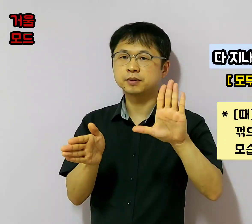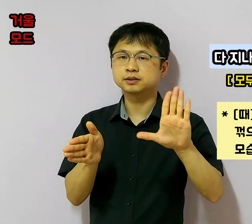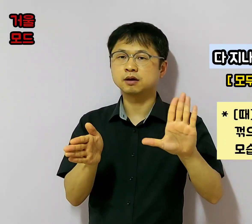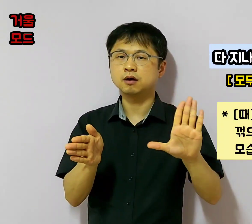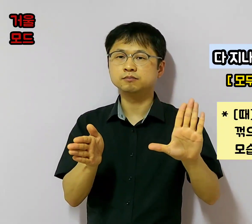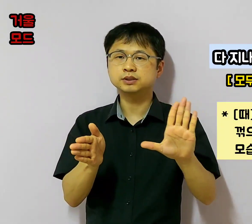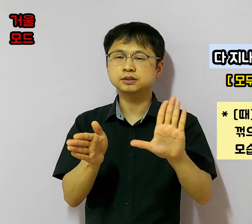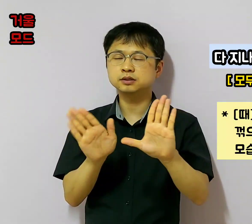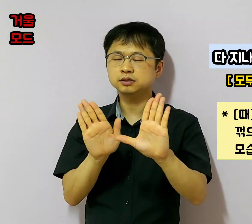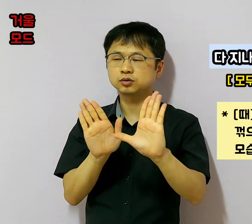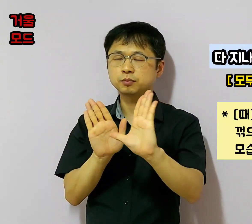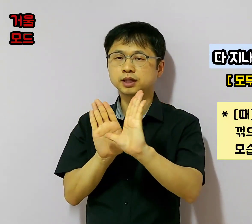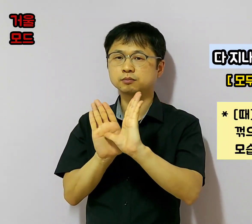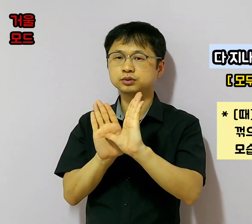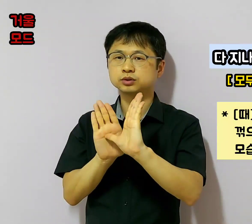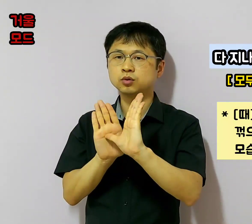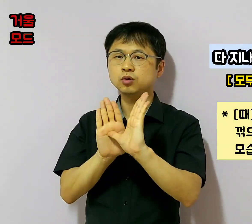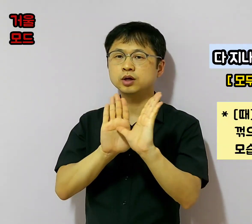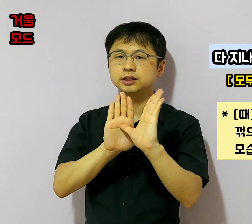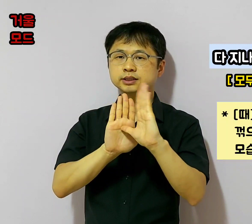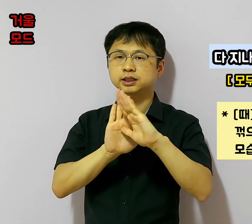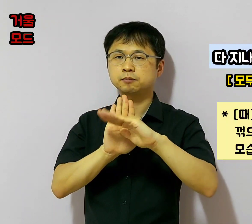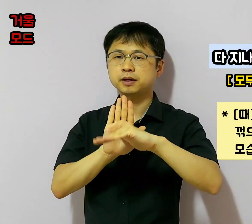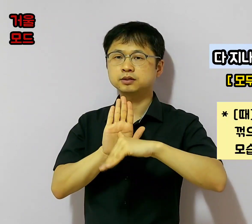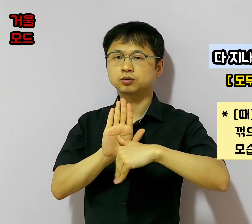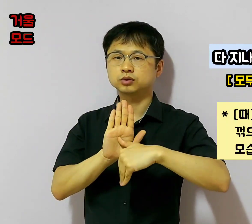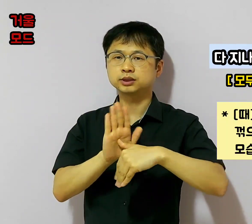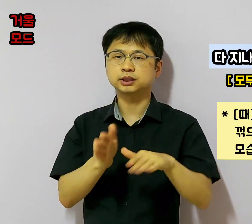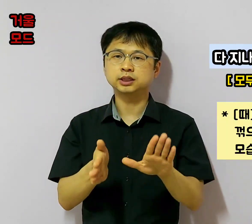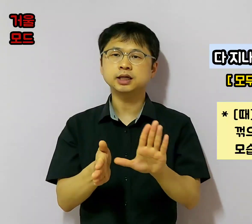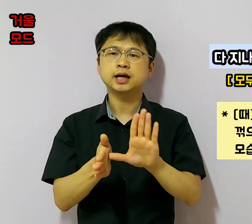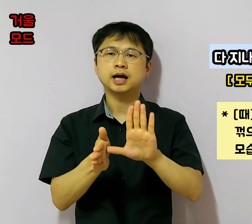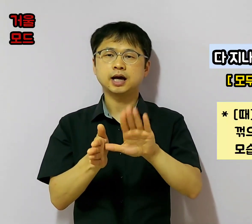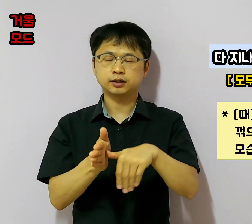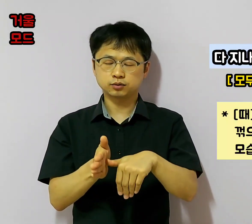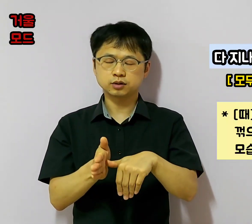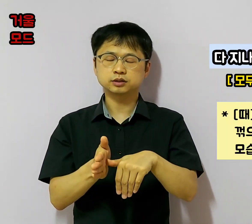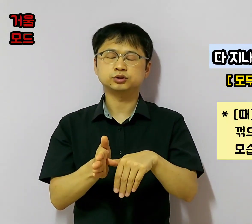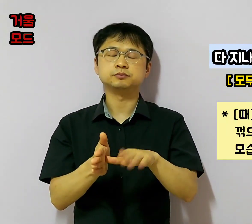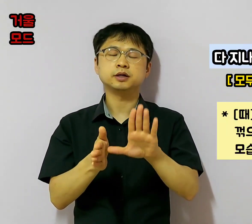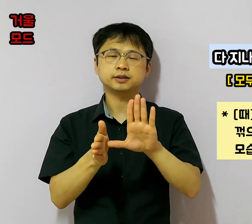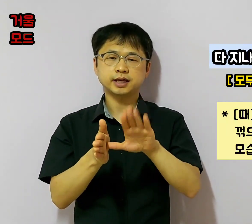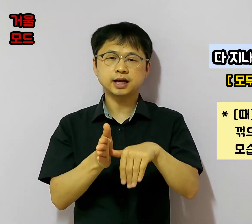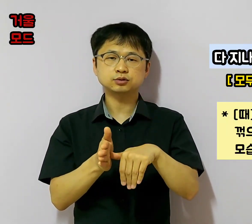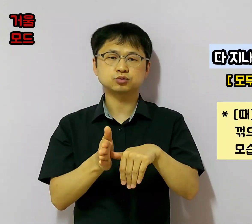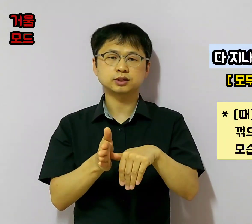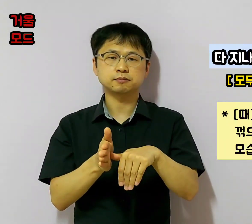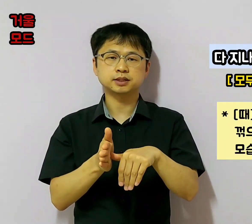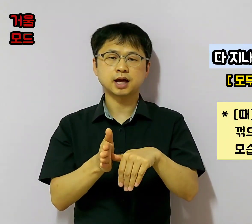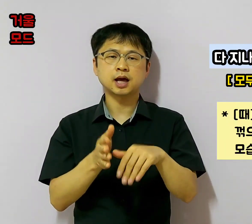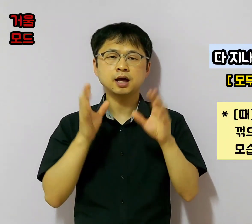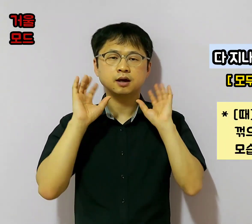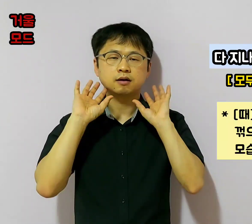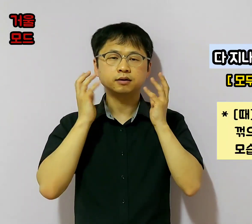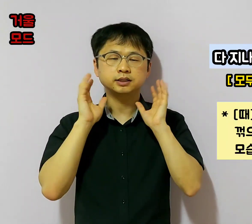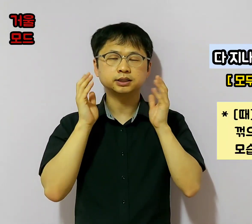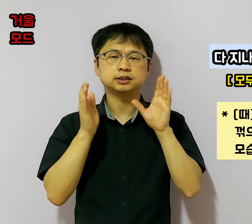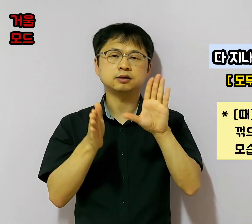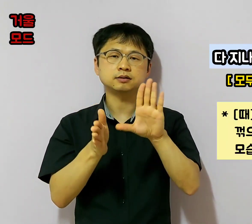펴서 엄지를 손바닥에 붙이고 시계바늘 돌듯이 아래로 꺾어주시면 때라는 수어가 됩니다. 어린 시절